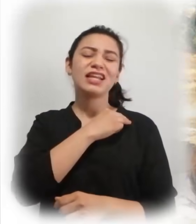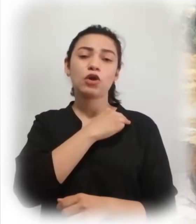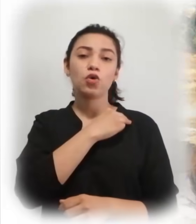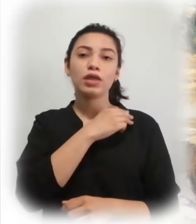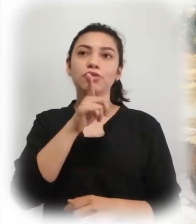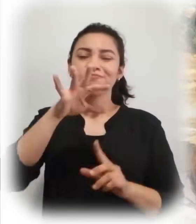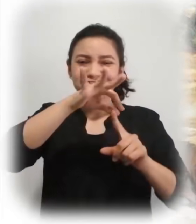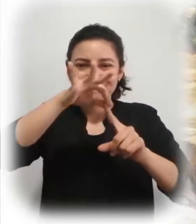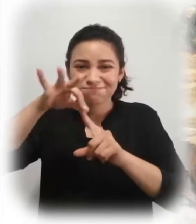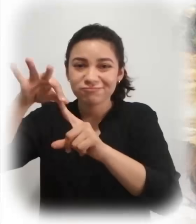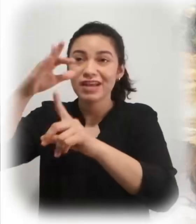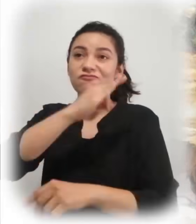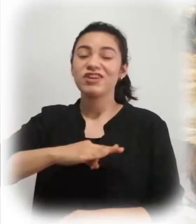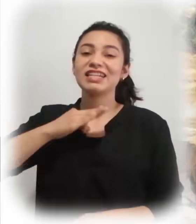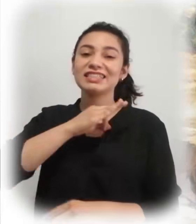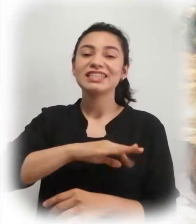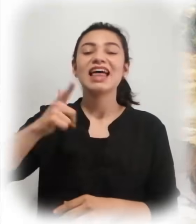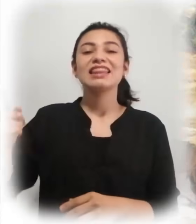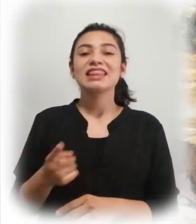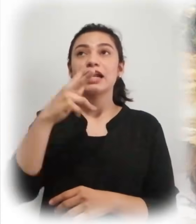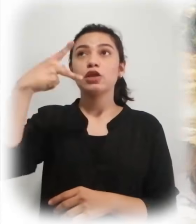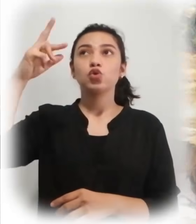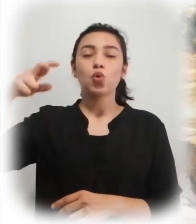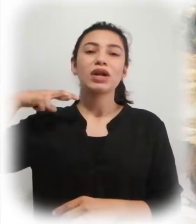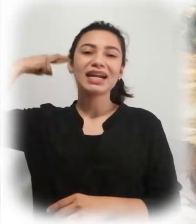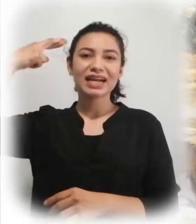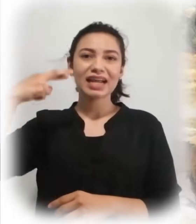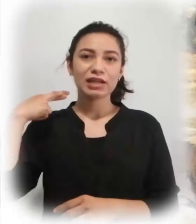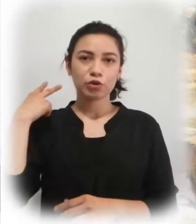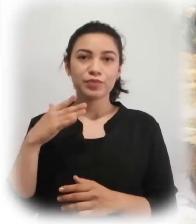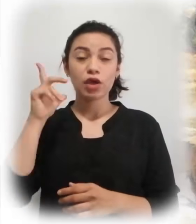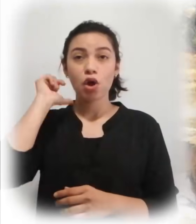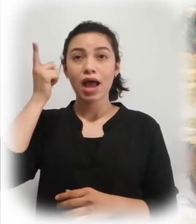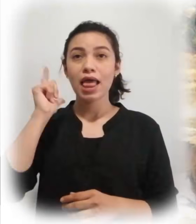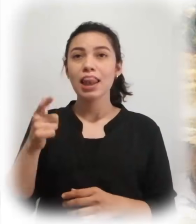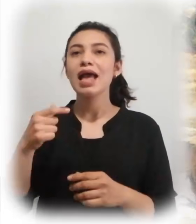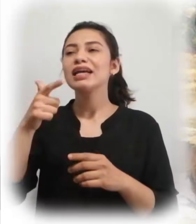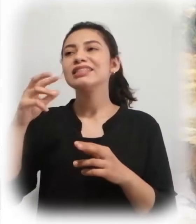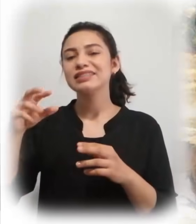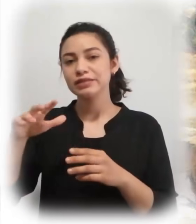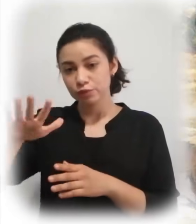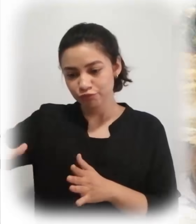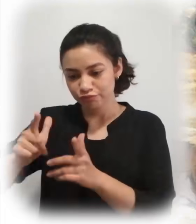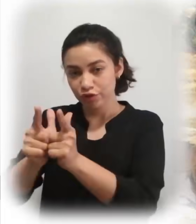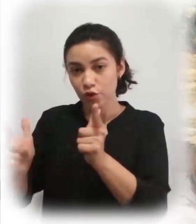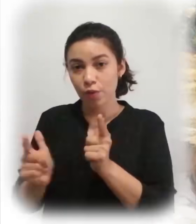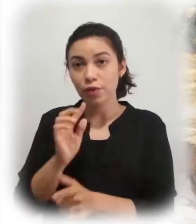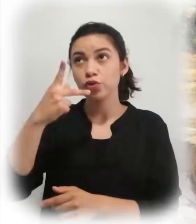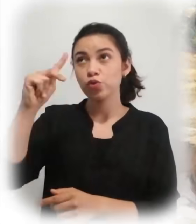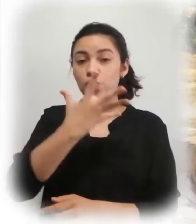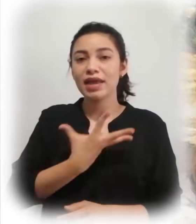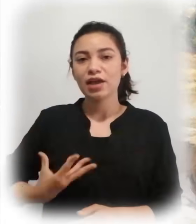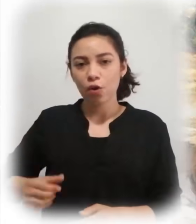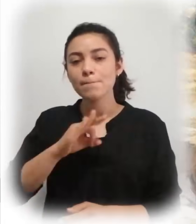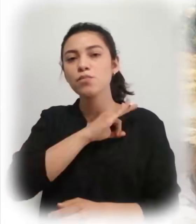felicidad eterna de tu reino a fin de que el pequeño rebaño de tu hijo pueda llegar